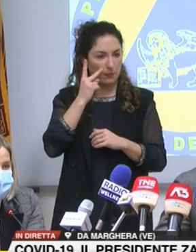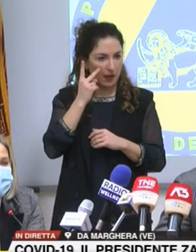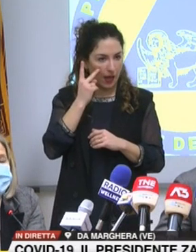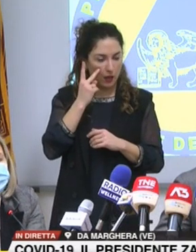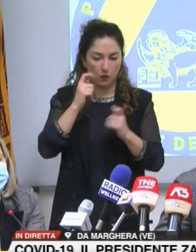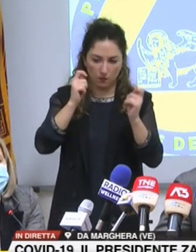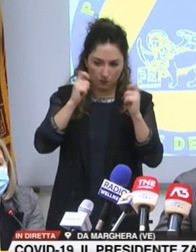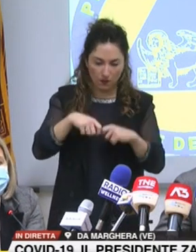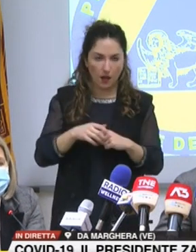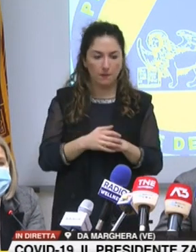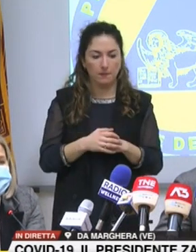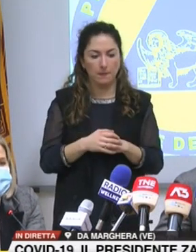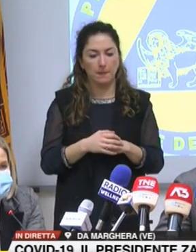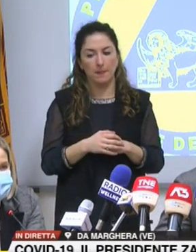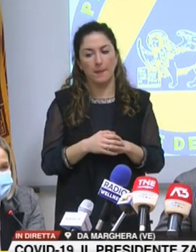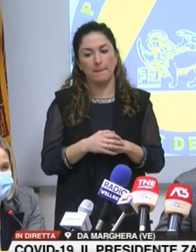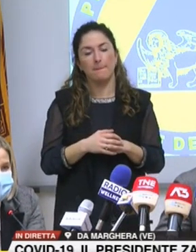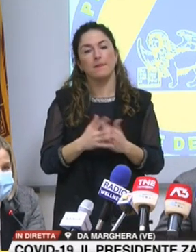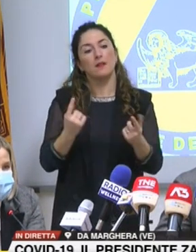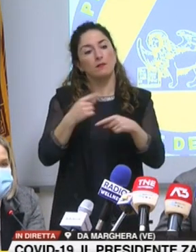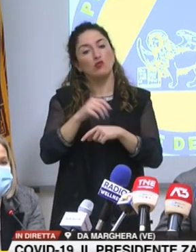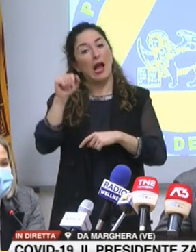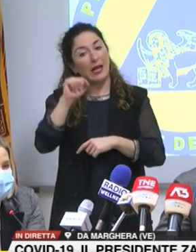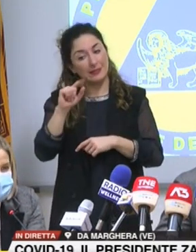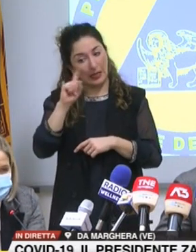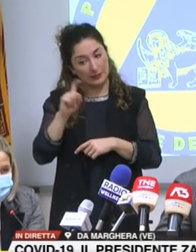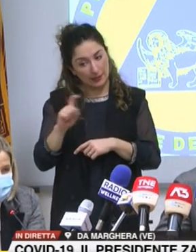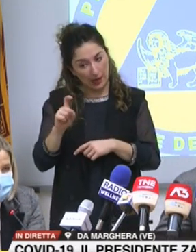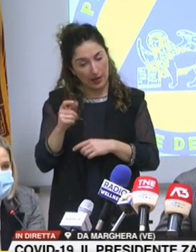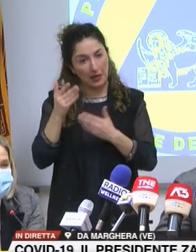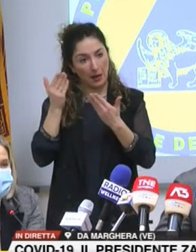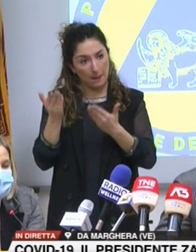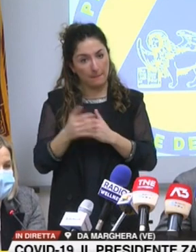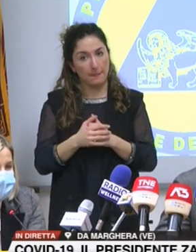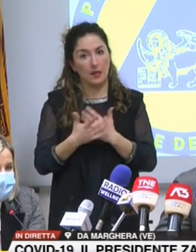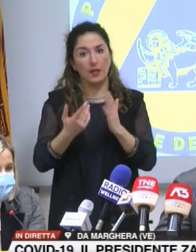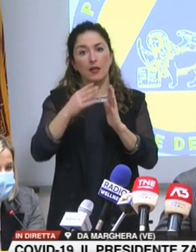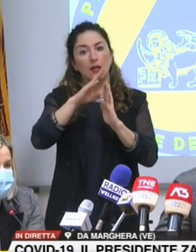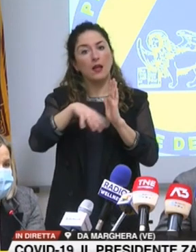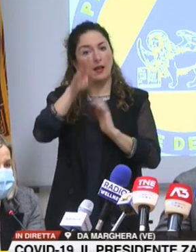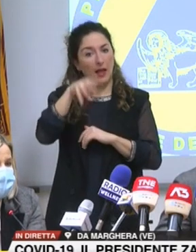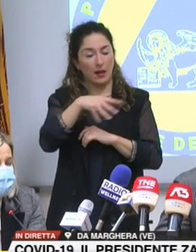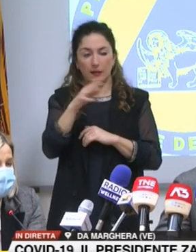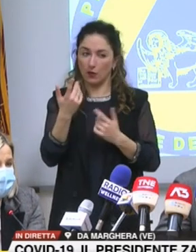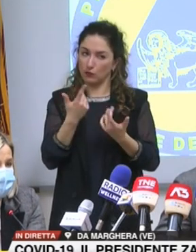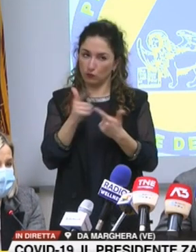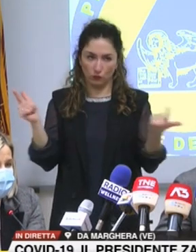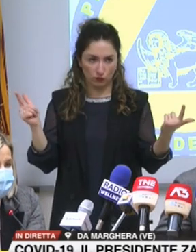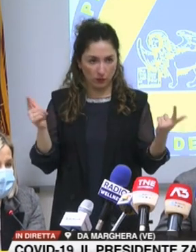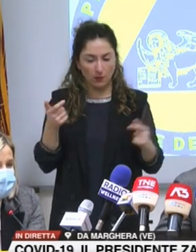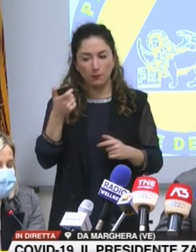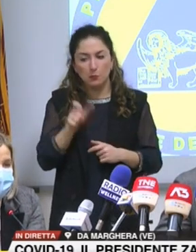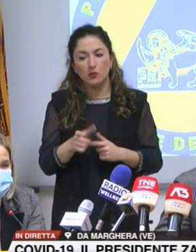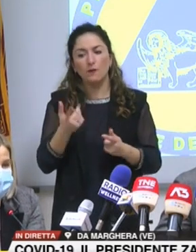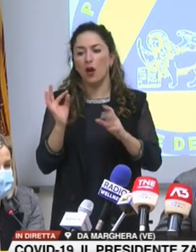febbraio. Per quanto riguarda AstraZeneca invece non abbiamo ancora il calendario perché non sappiamo esattamente quando